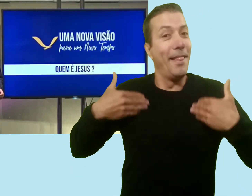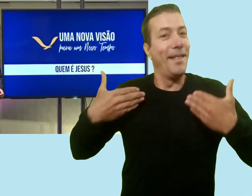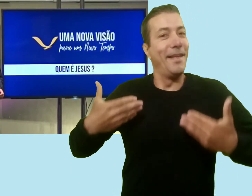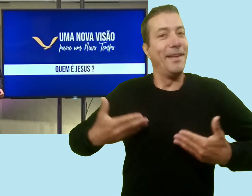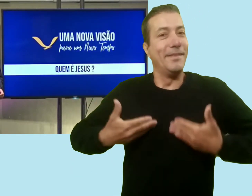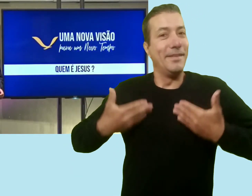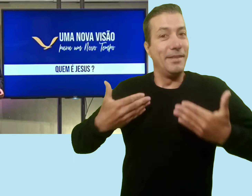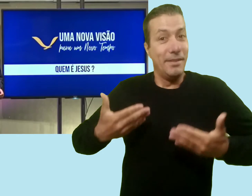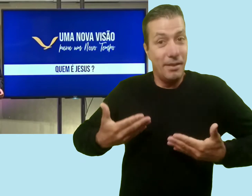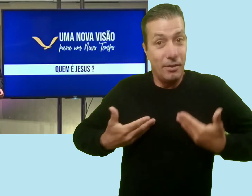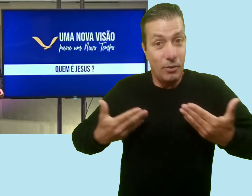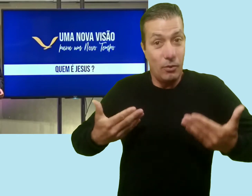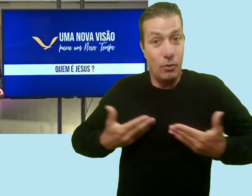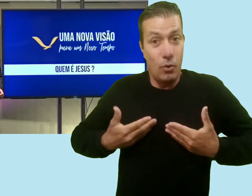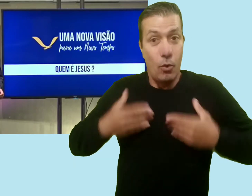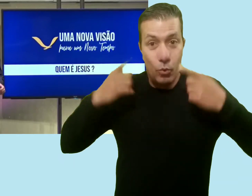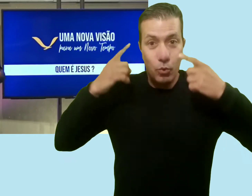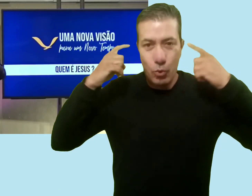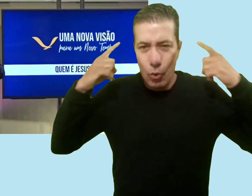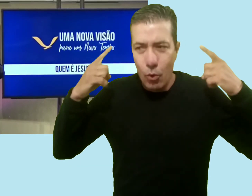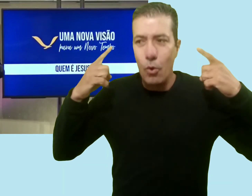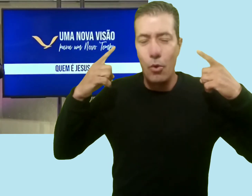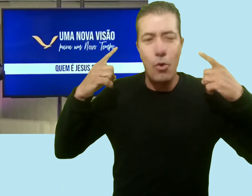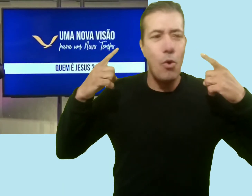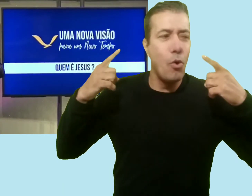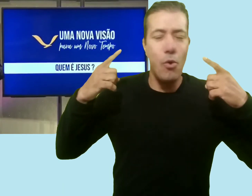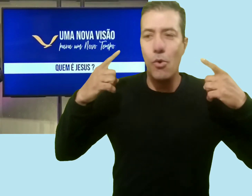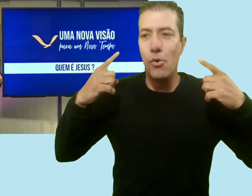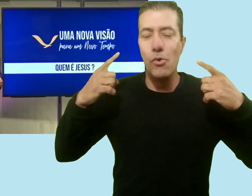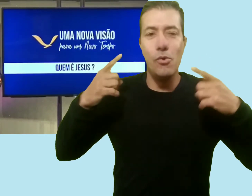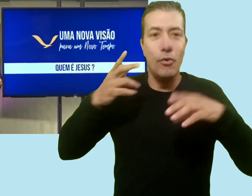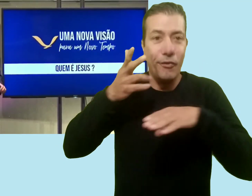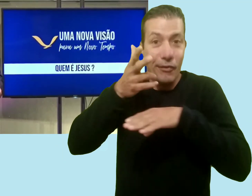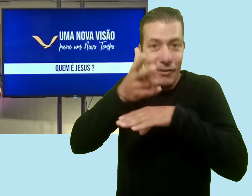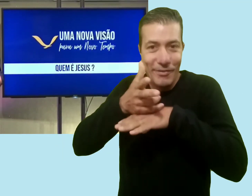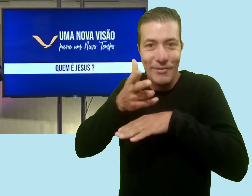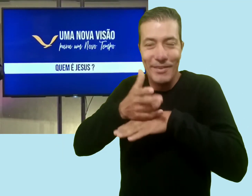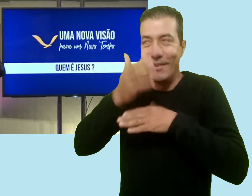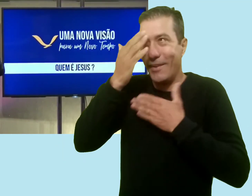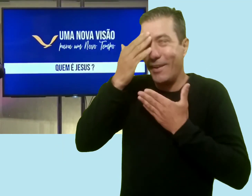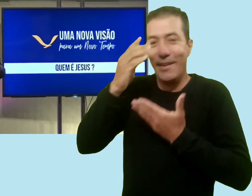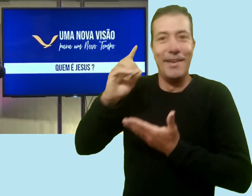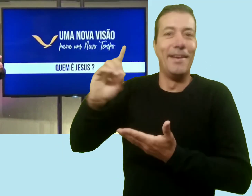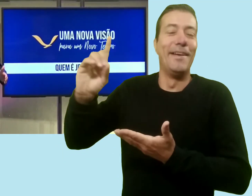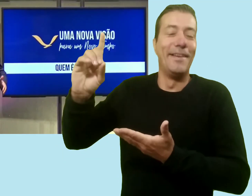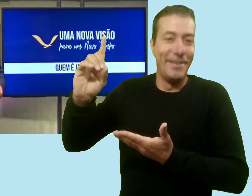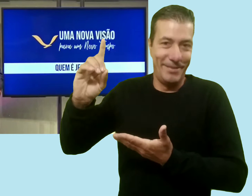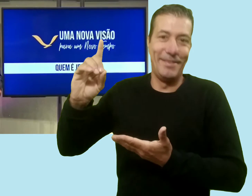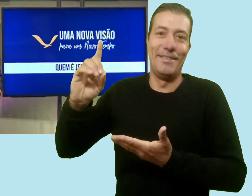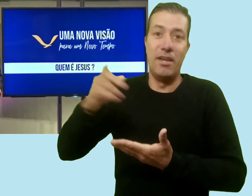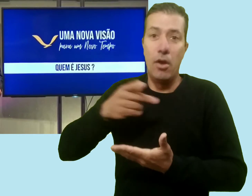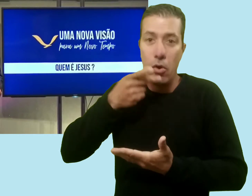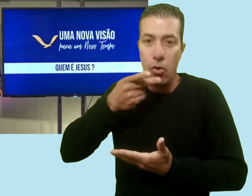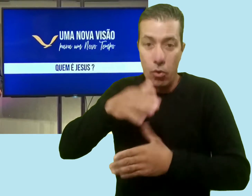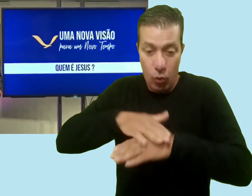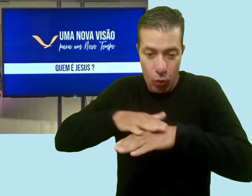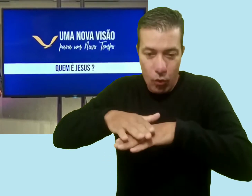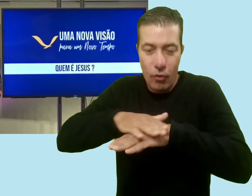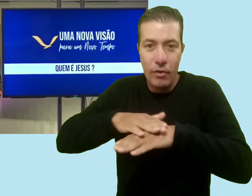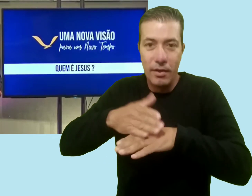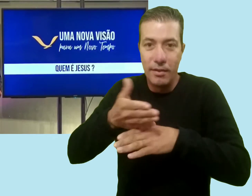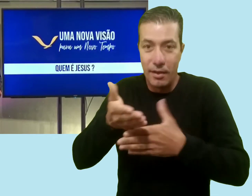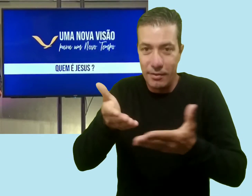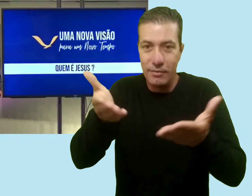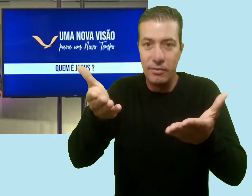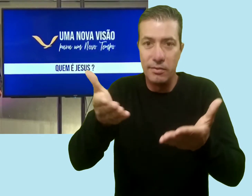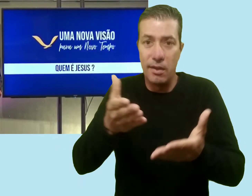podemos novamente agora com som, né? Com áudio e vídeo, graças a Deus, podemos falar